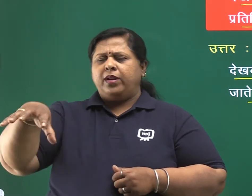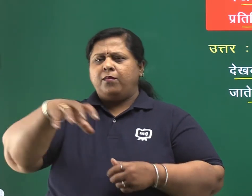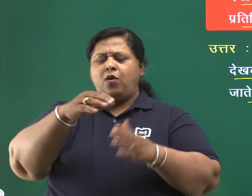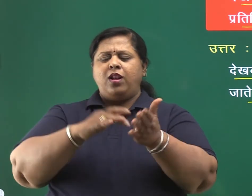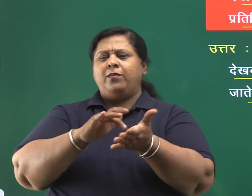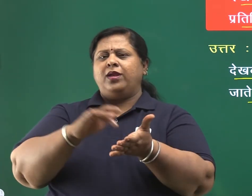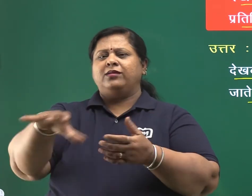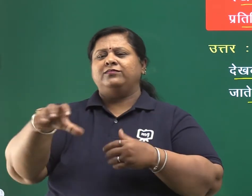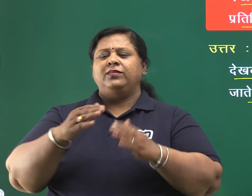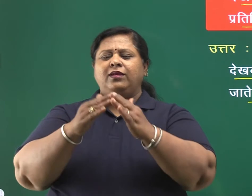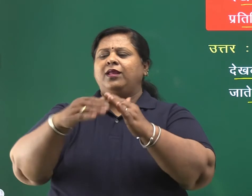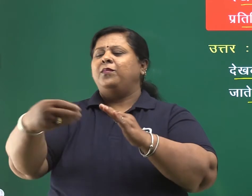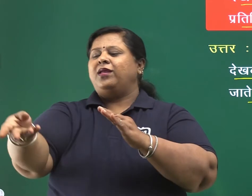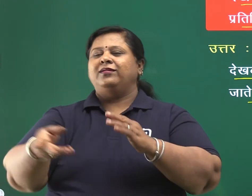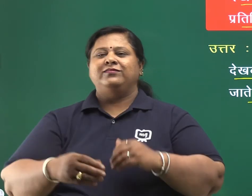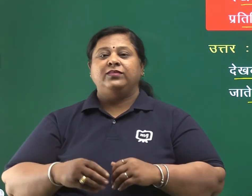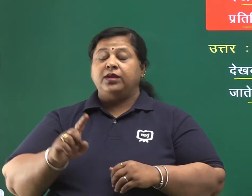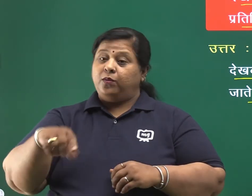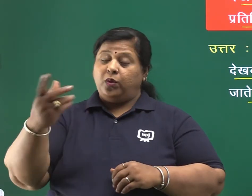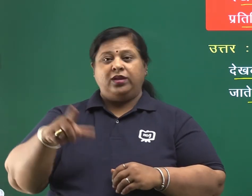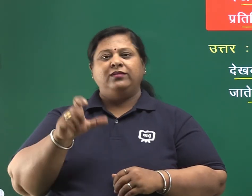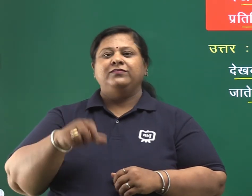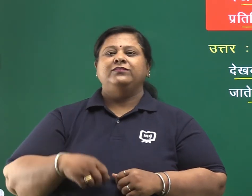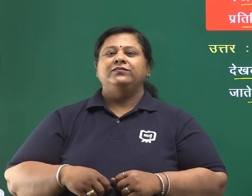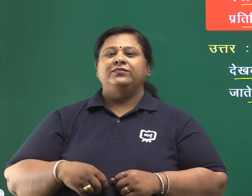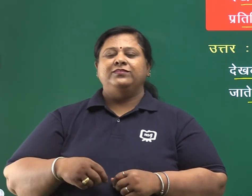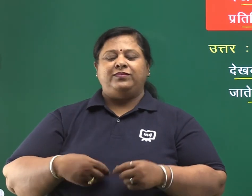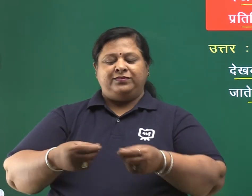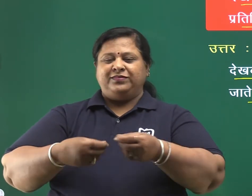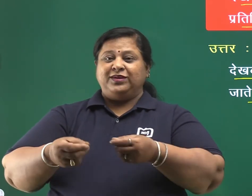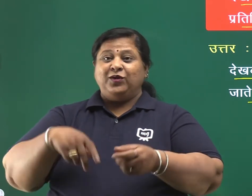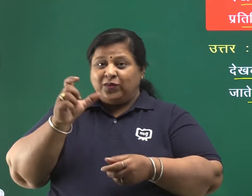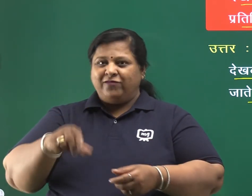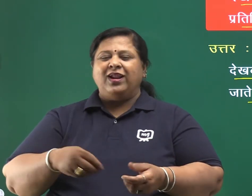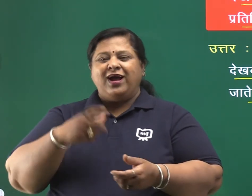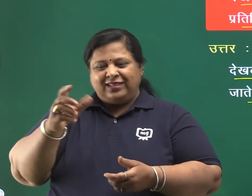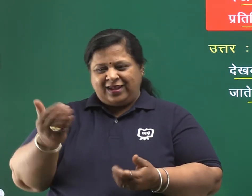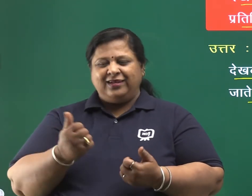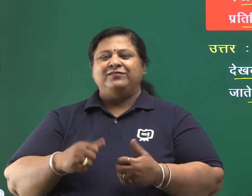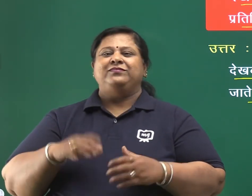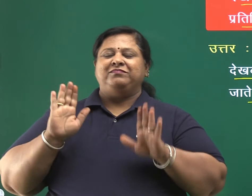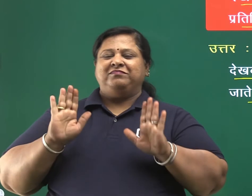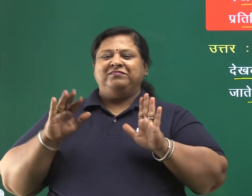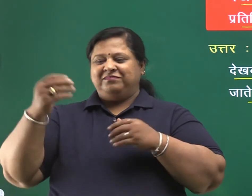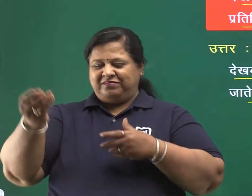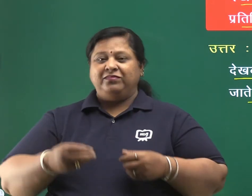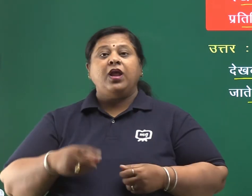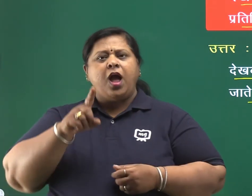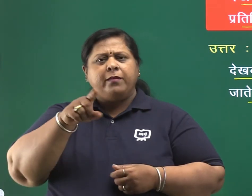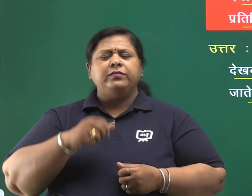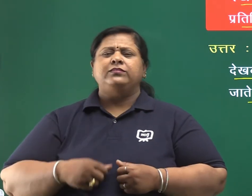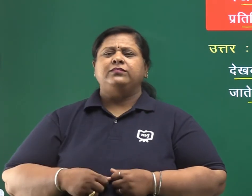में जब कोई खिलौने वाला आता है और